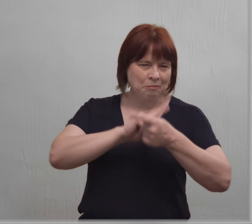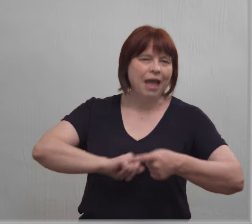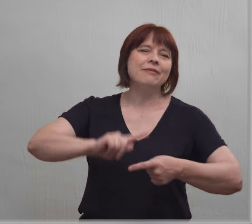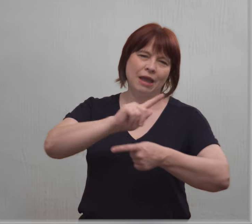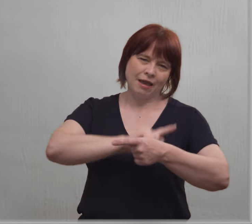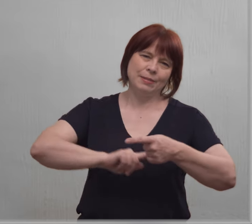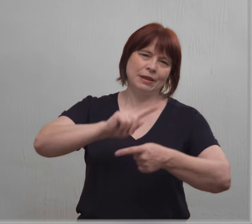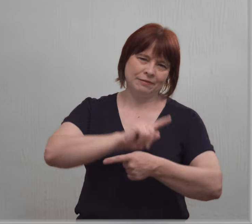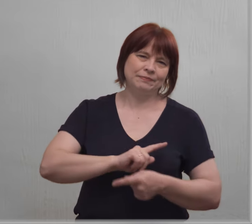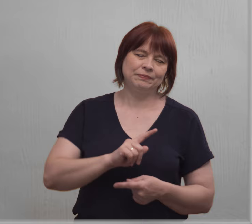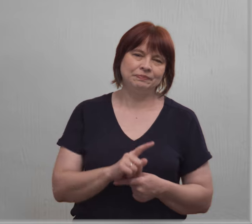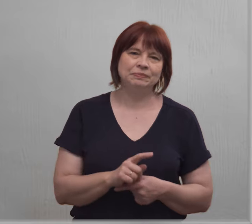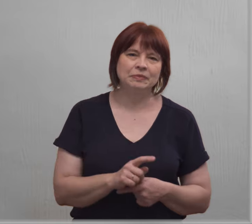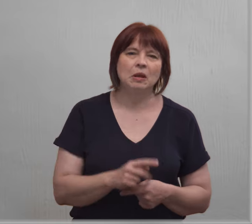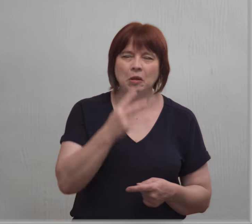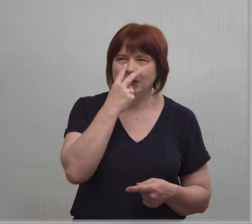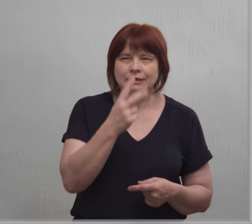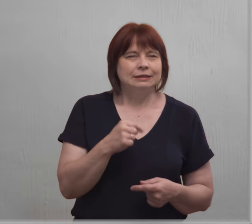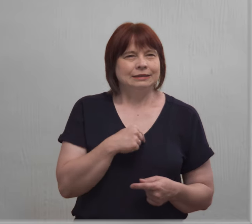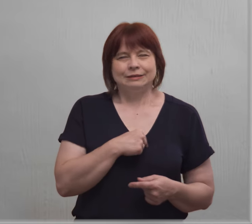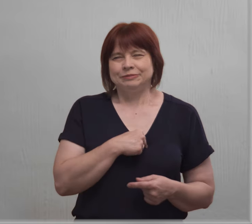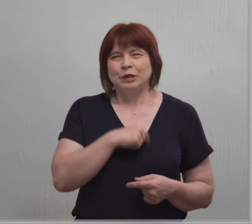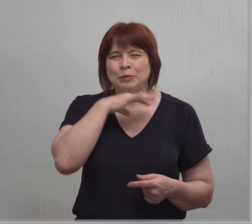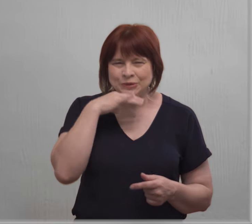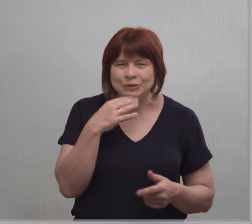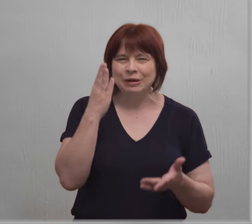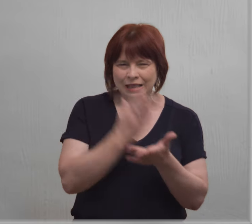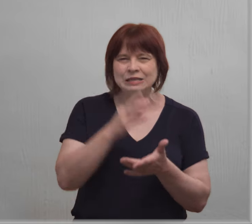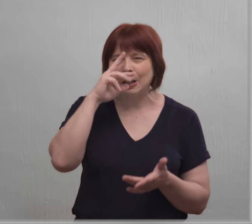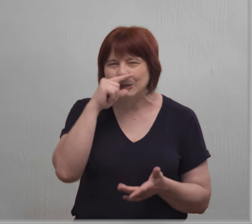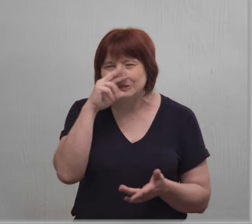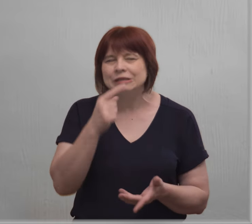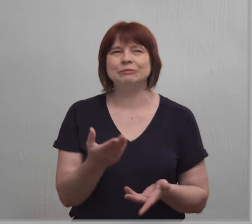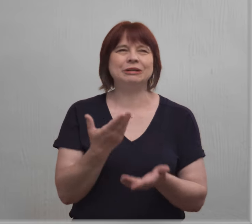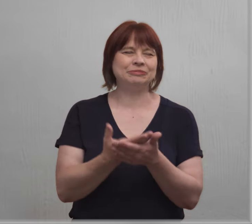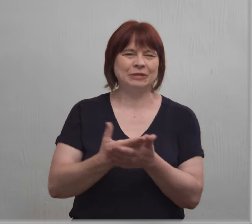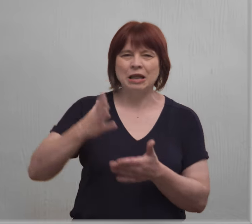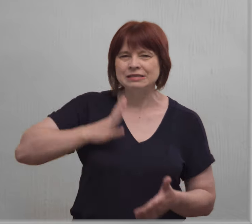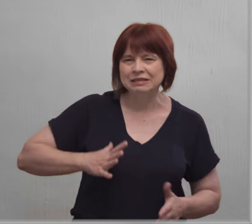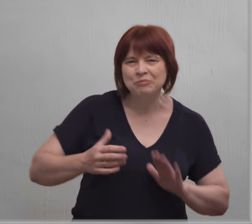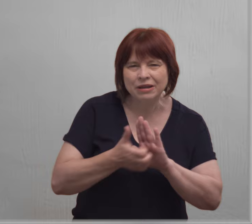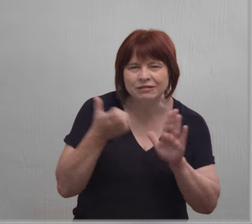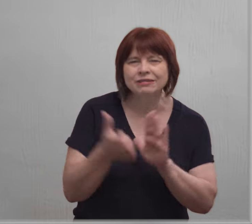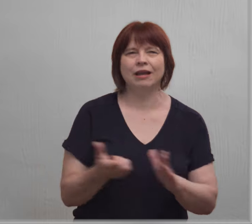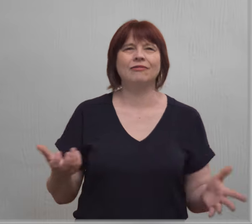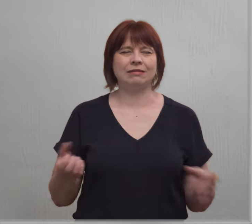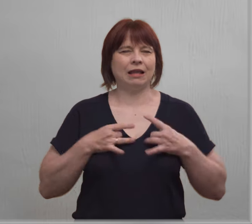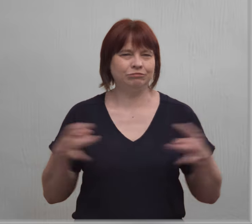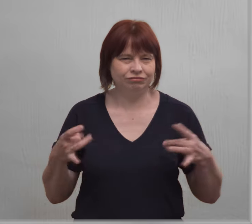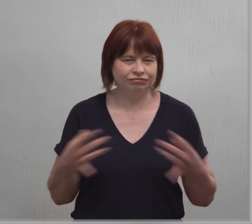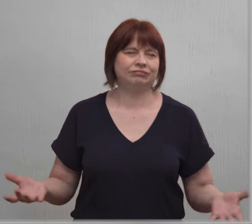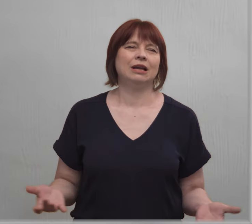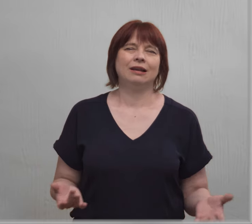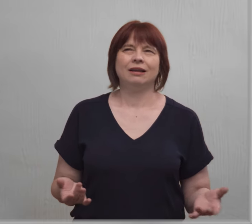И я видел, что у меня не хватает каких-то моментов, какого-то терпения. Я прошу Бога, а у меня это не происходит.